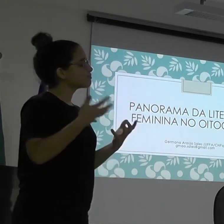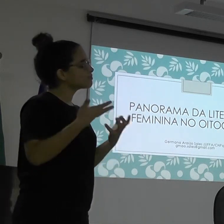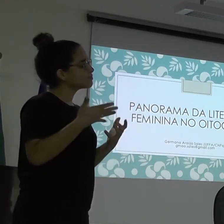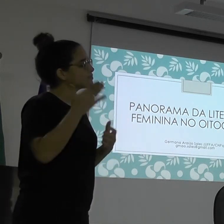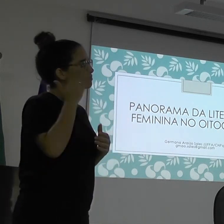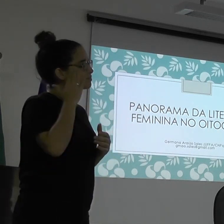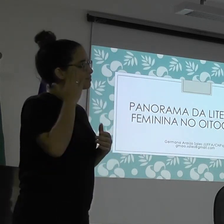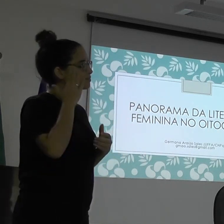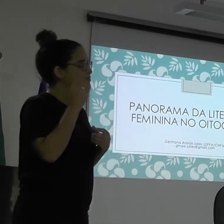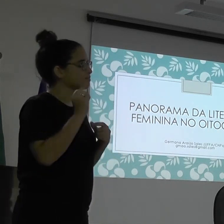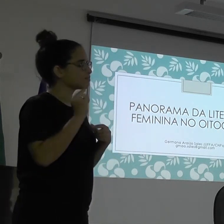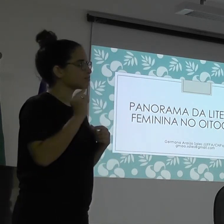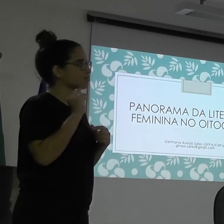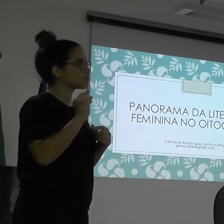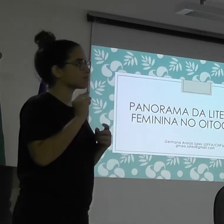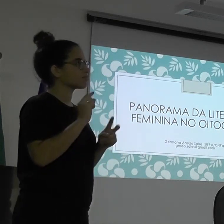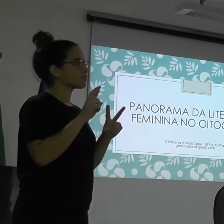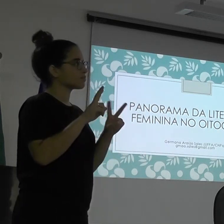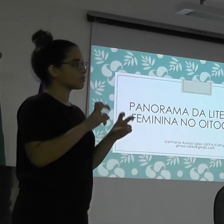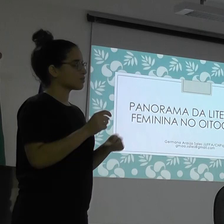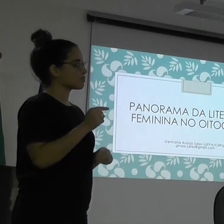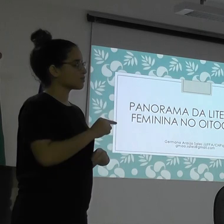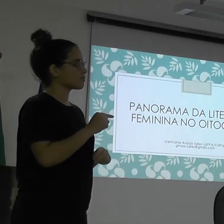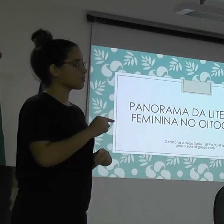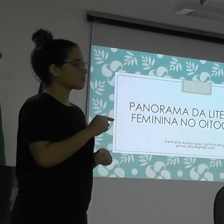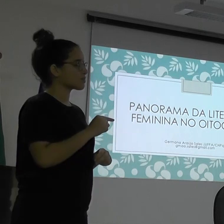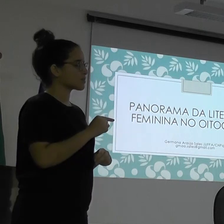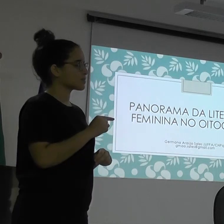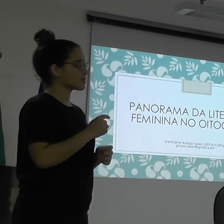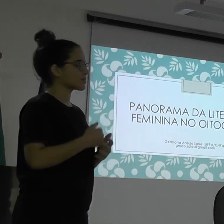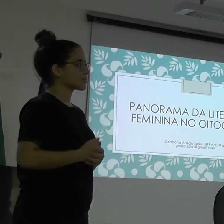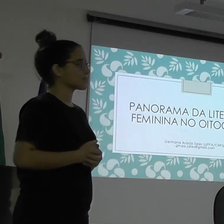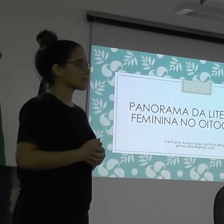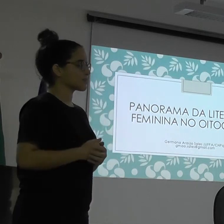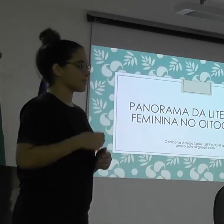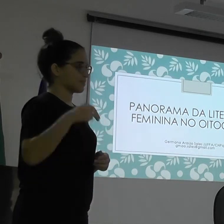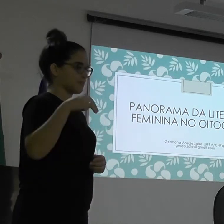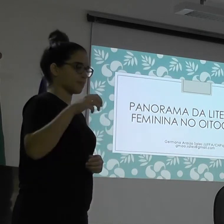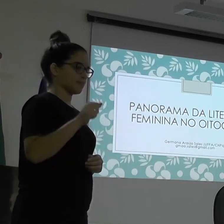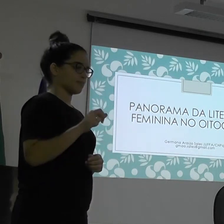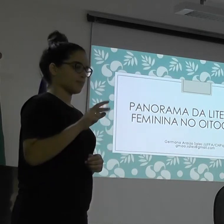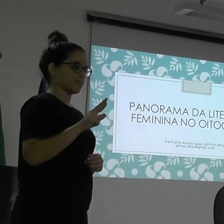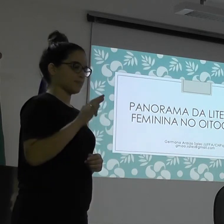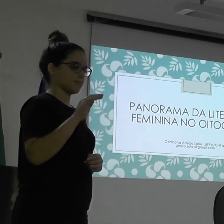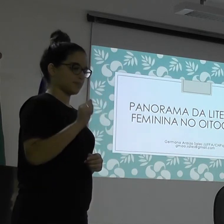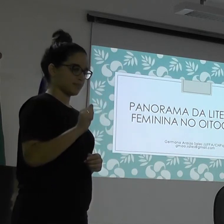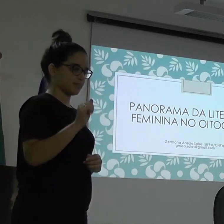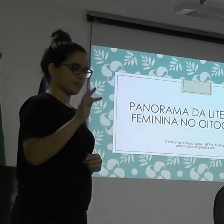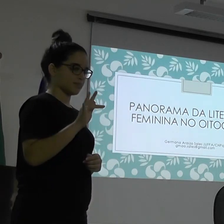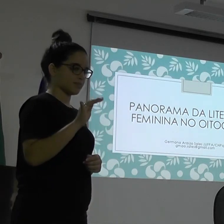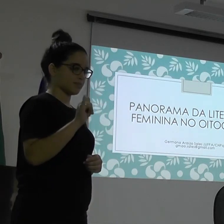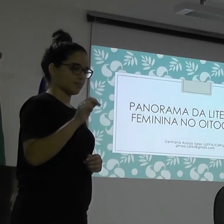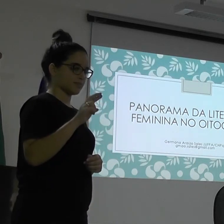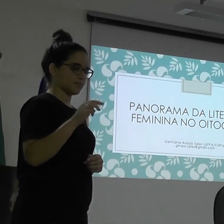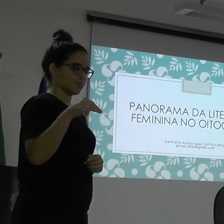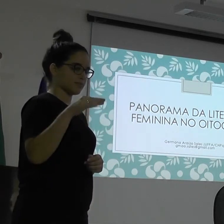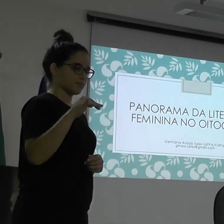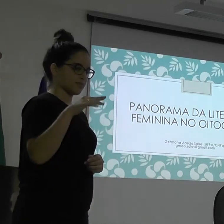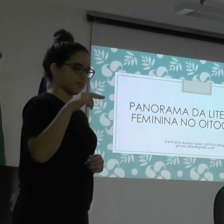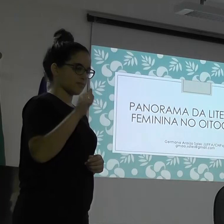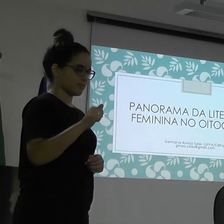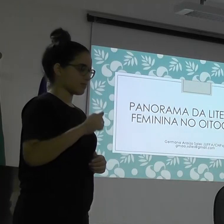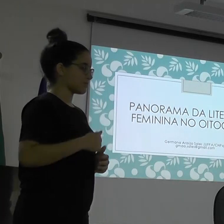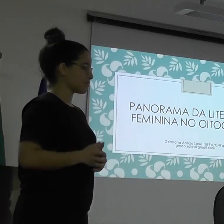dessa repercussão da obra da Maria Firmina dos Reis, que eu descobri esse ano quando